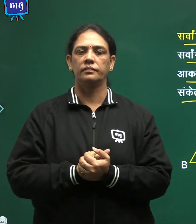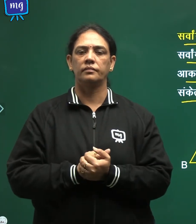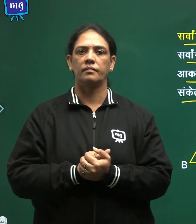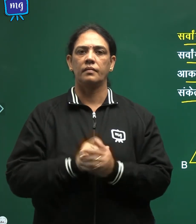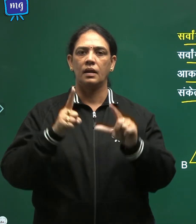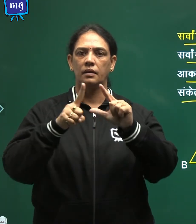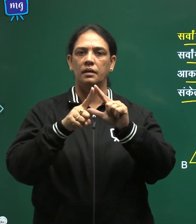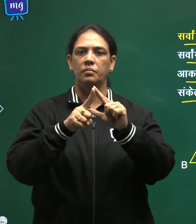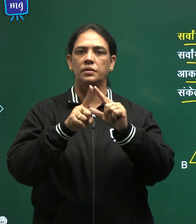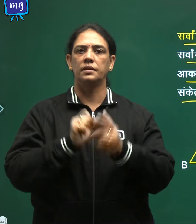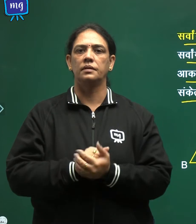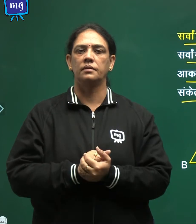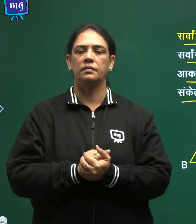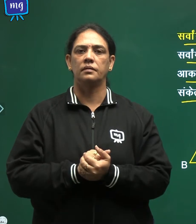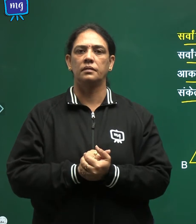त्रिभुज